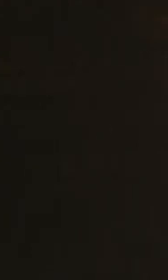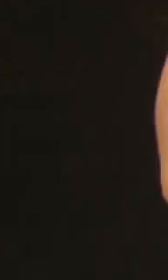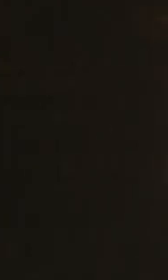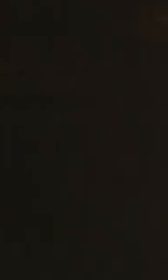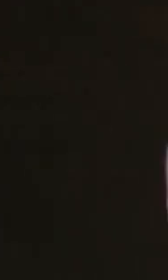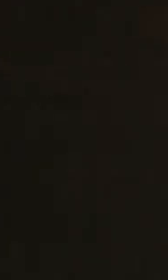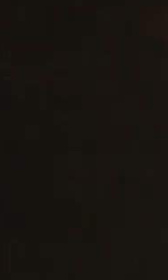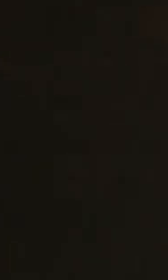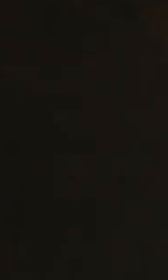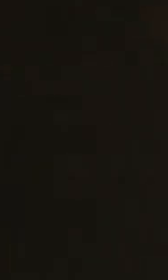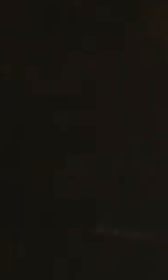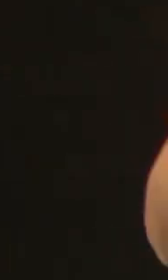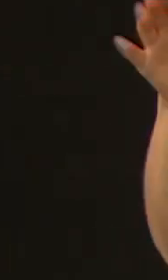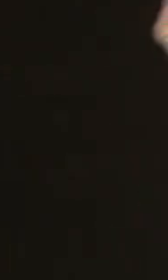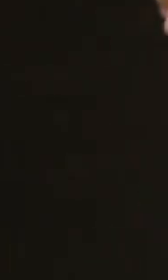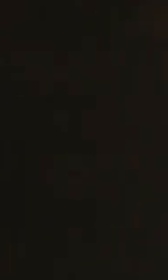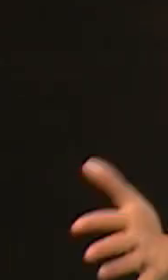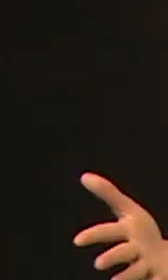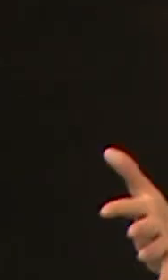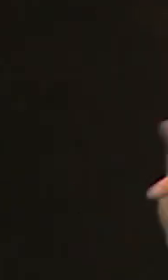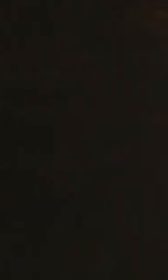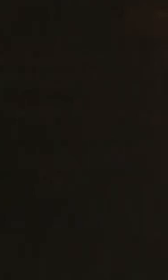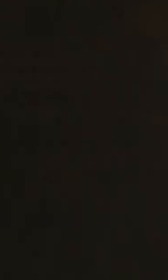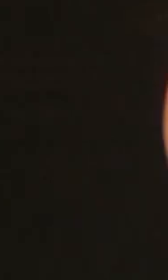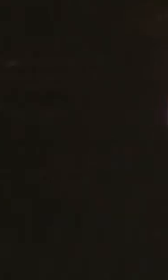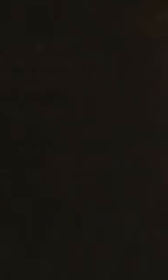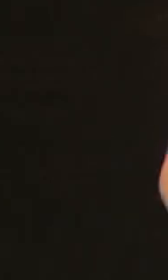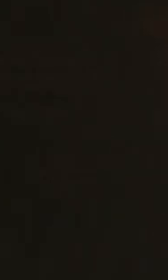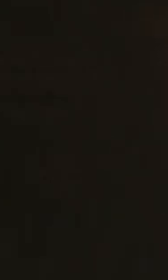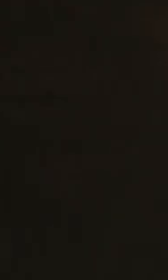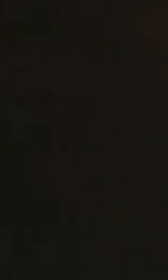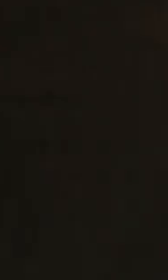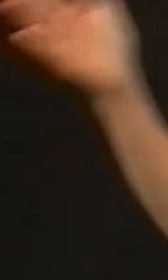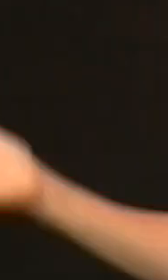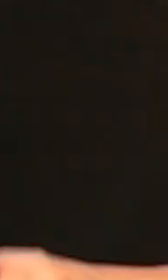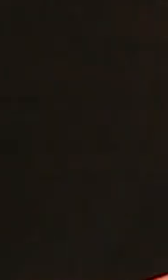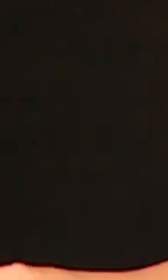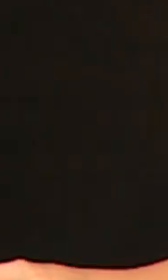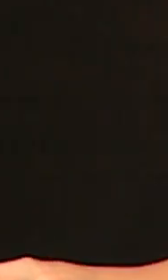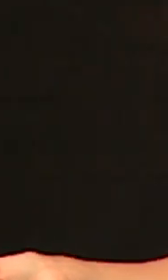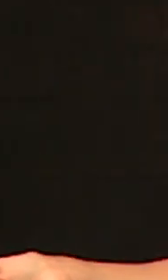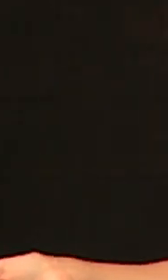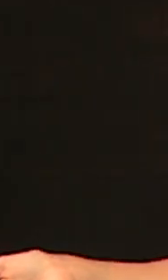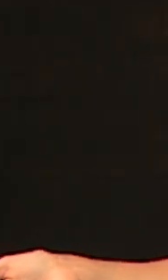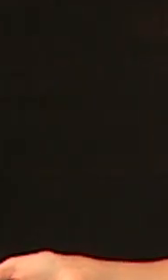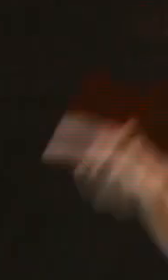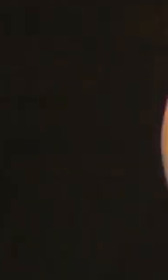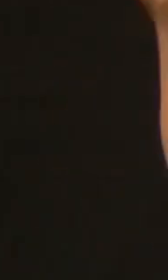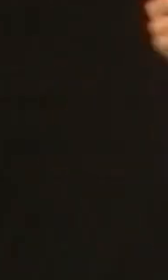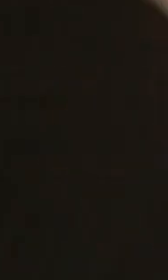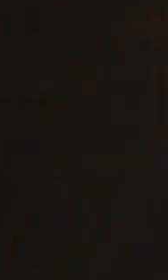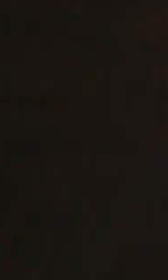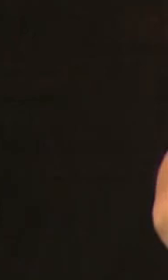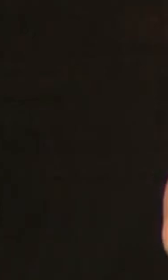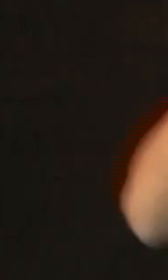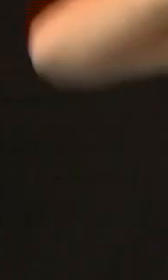Mensen, er is werk aan de winkel. En dan bedoel ik het voor wit, voor zwart, voor alles die daartussen zit. En wat mij